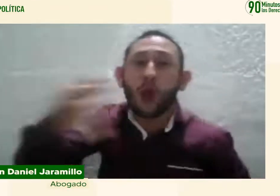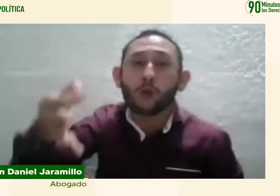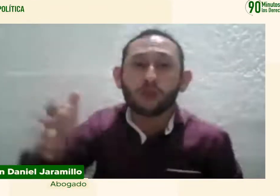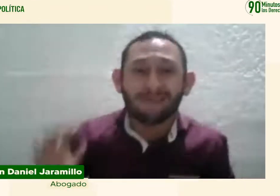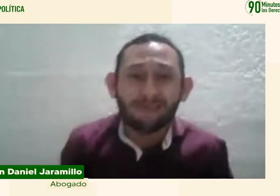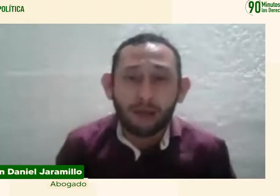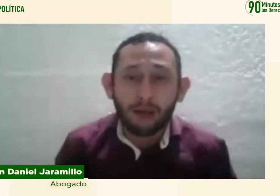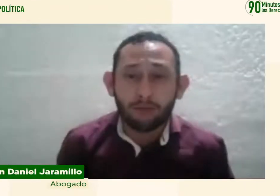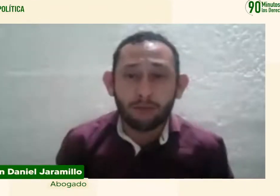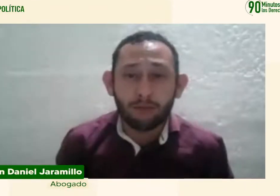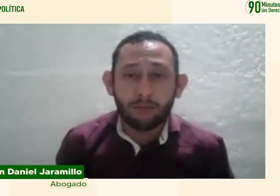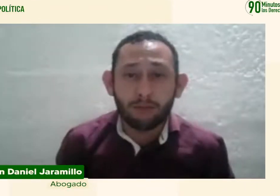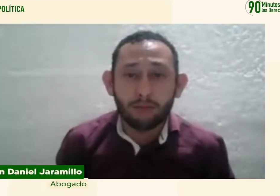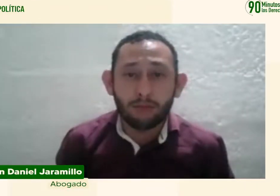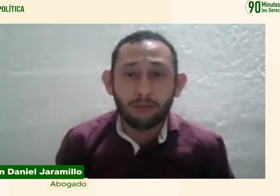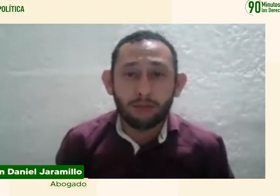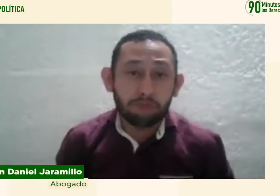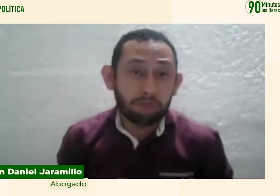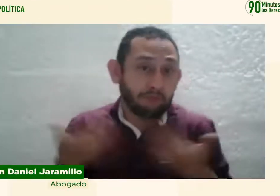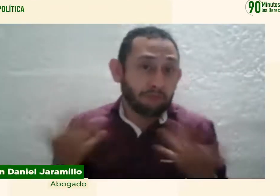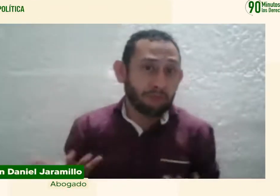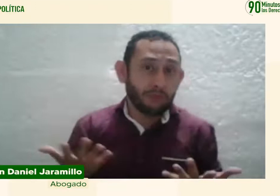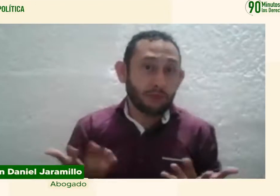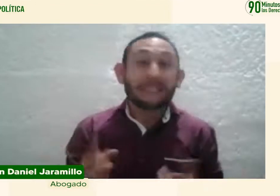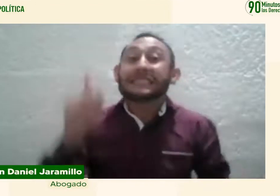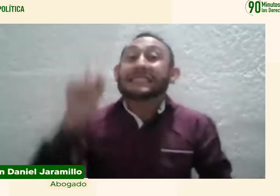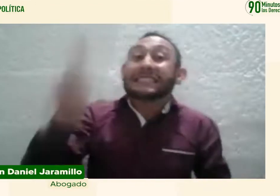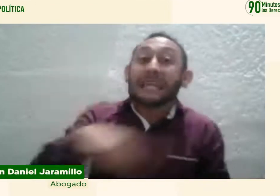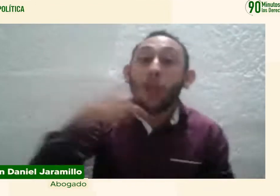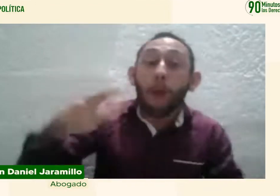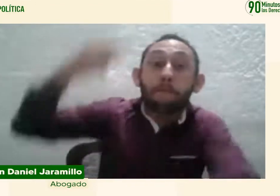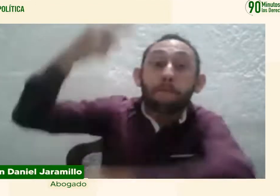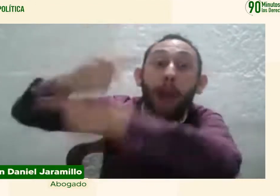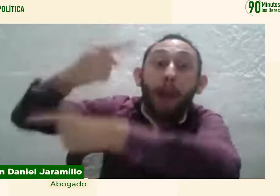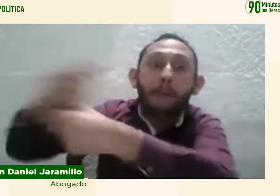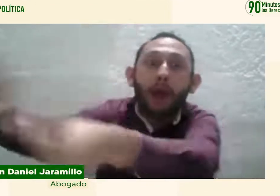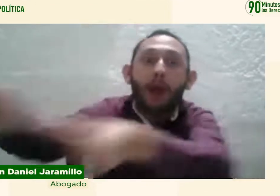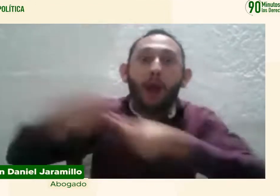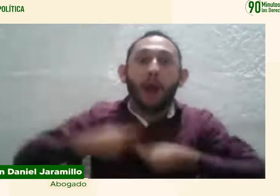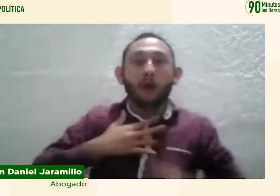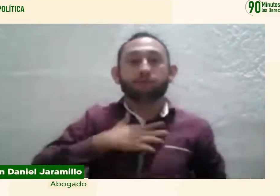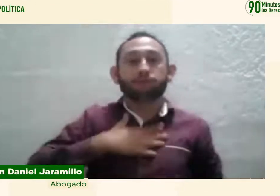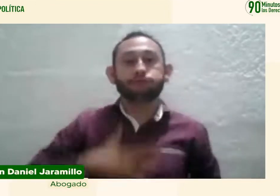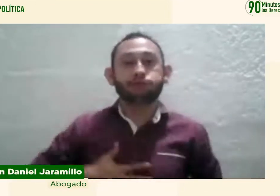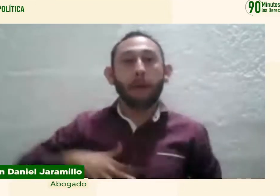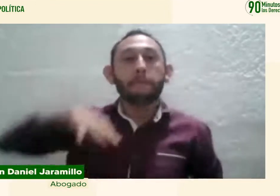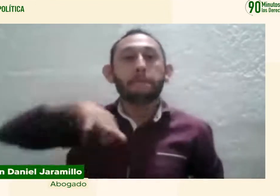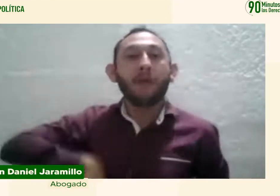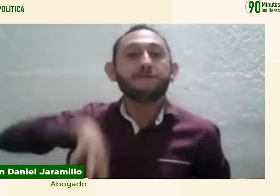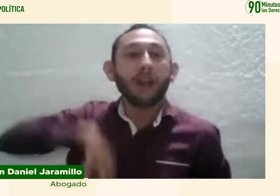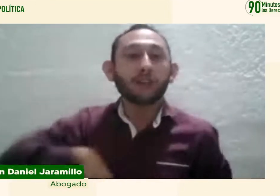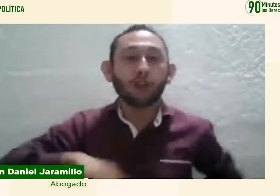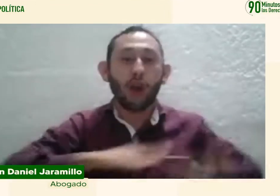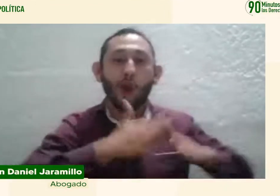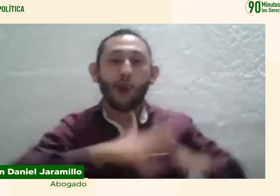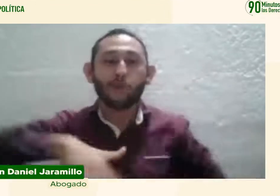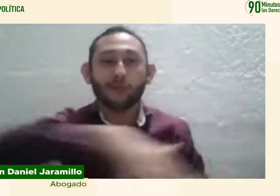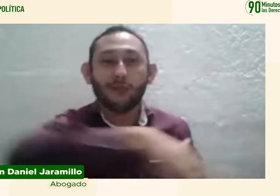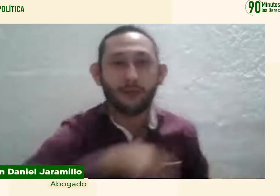y cuando decimos listo pero porque estos políticos no han cumplido entonces vamos a una instancia legal y se hace una denuncia pero